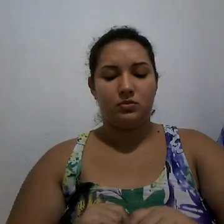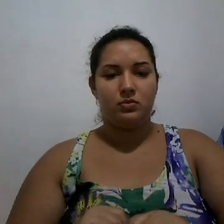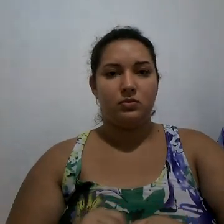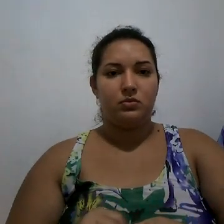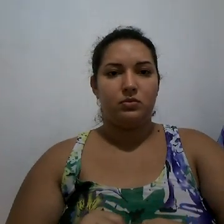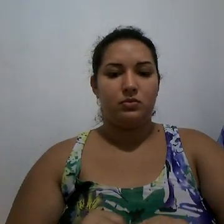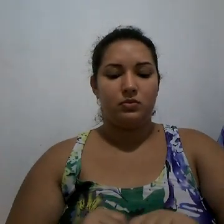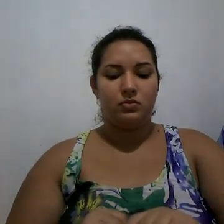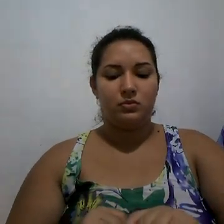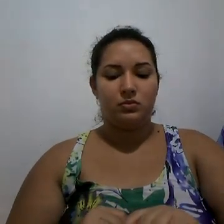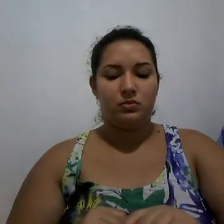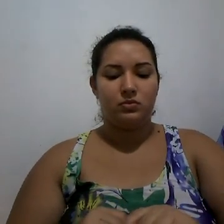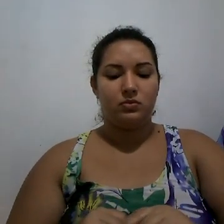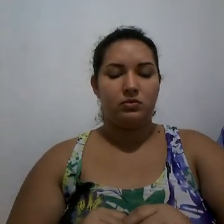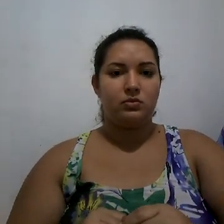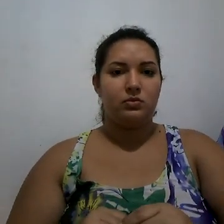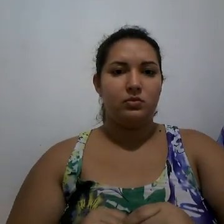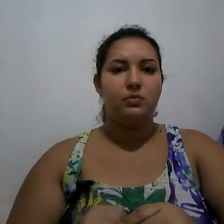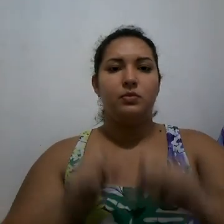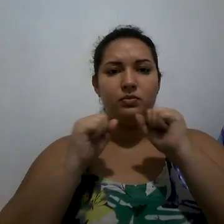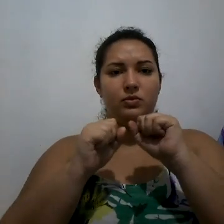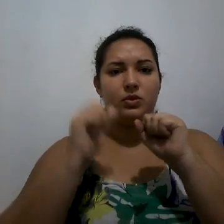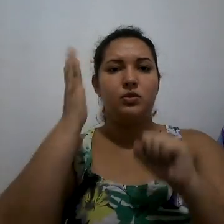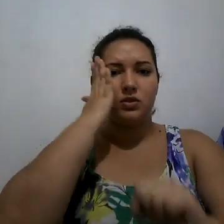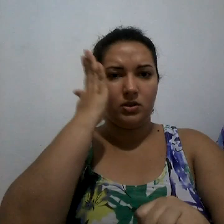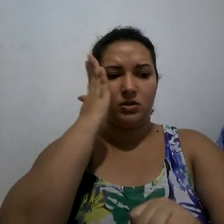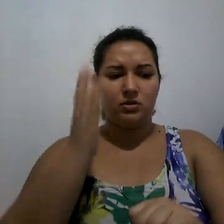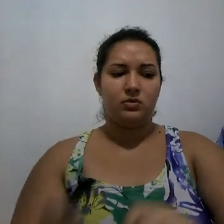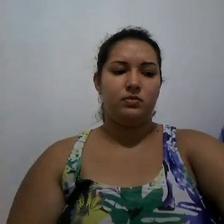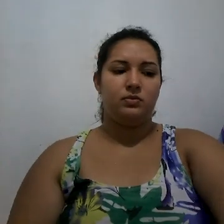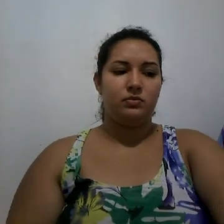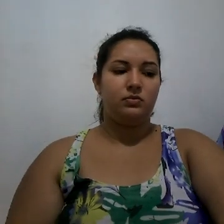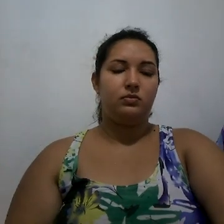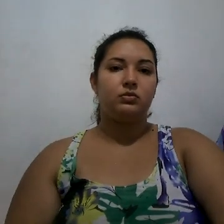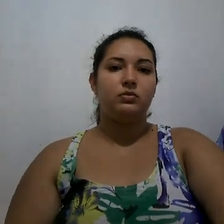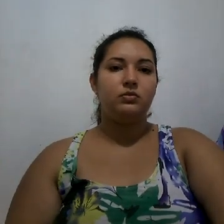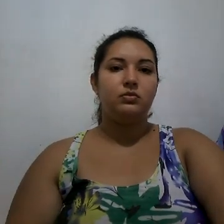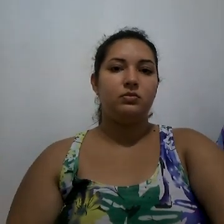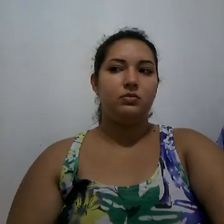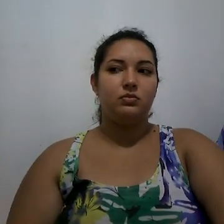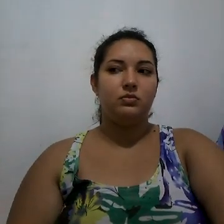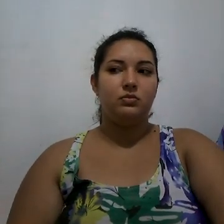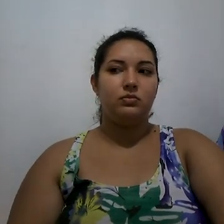quantificar. Então, vocês conseguiram compreender com relação a isso? A essa quantificação? Não?